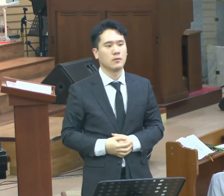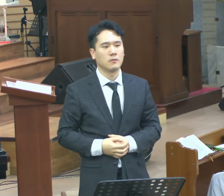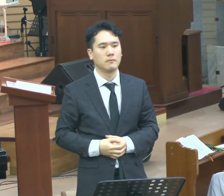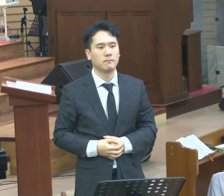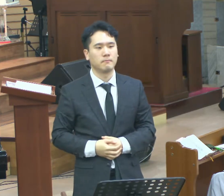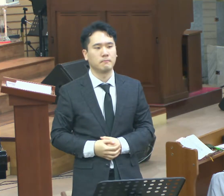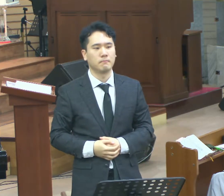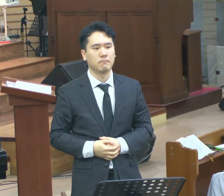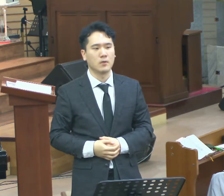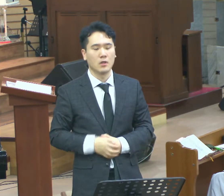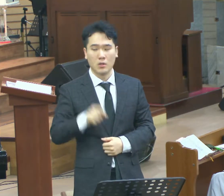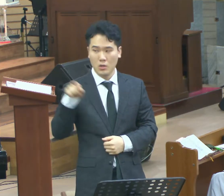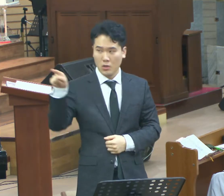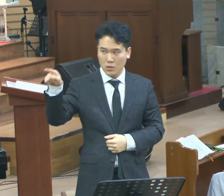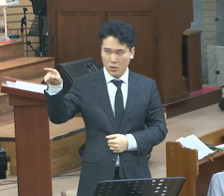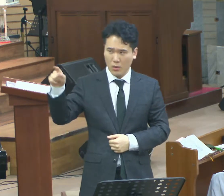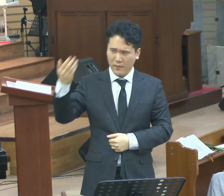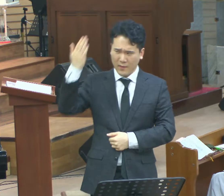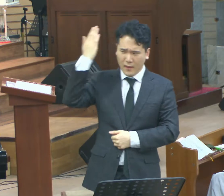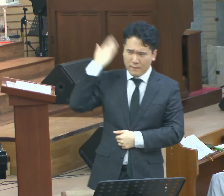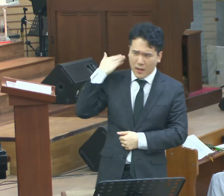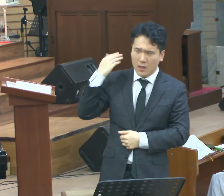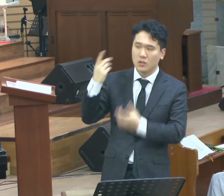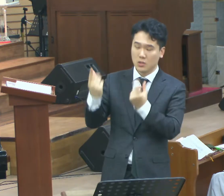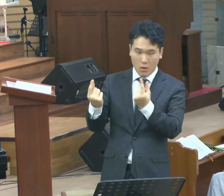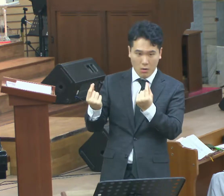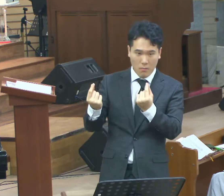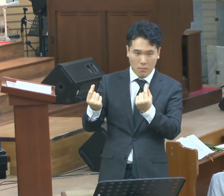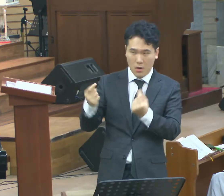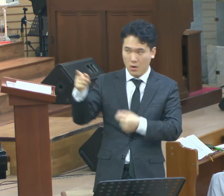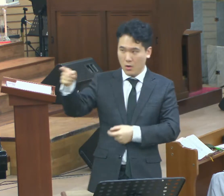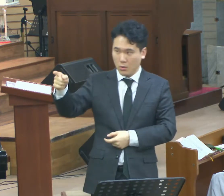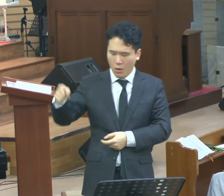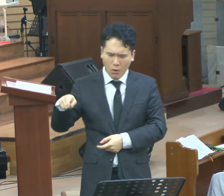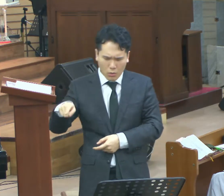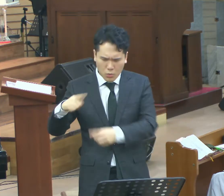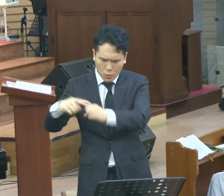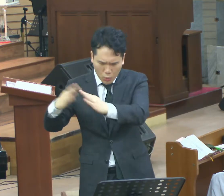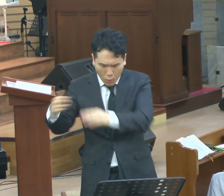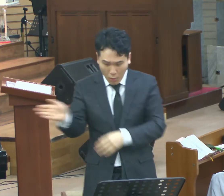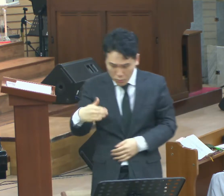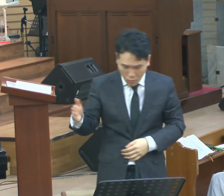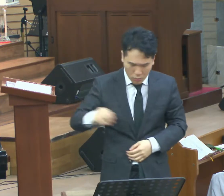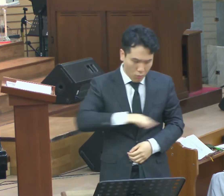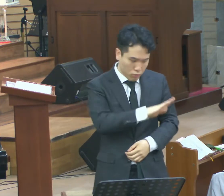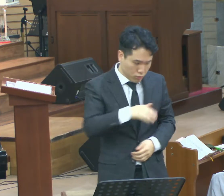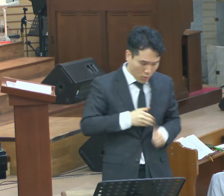그 정도의 에너지와 힘을 가지고 나갈 수 있느냐 하는 거예요. 73년도에 그걸 했어요.